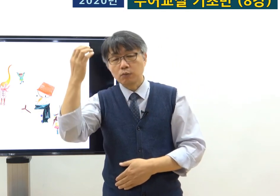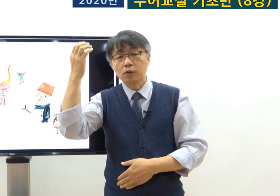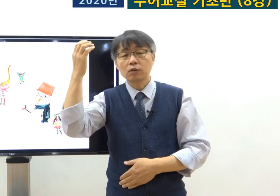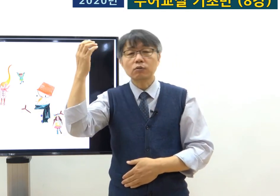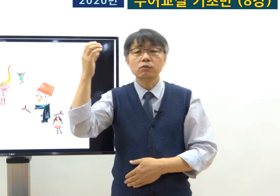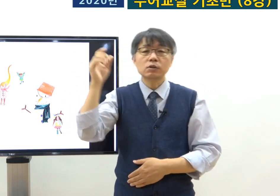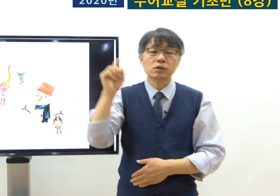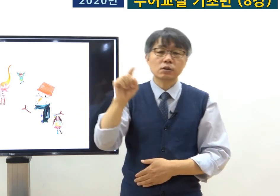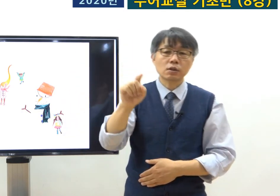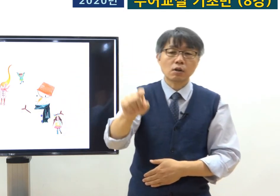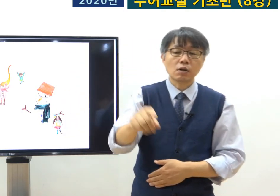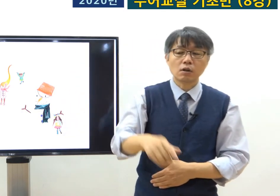꿈을 꾸는 것